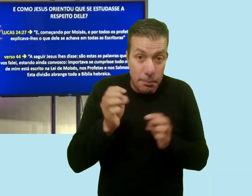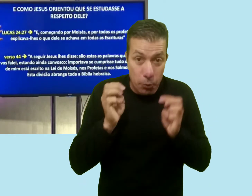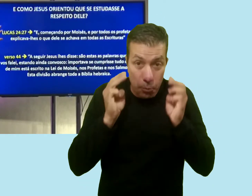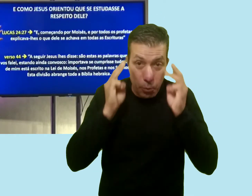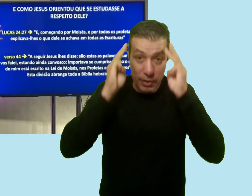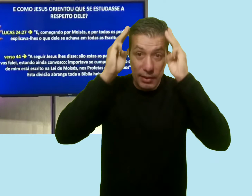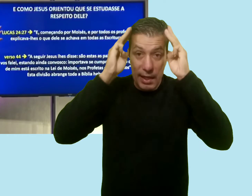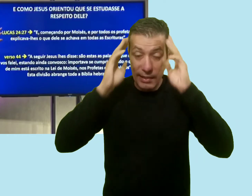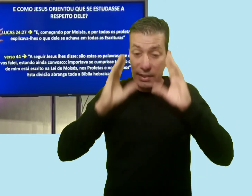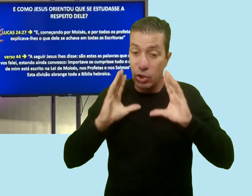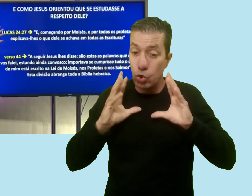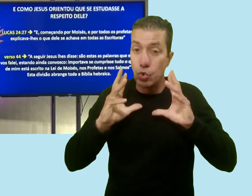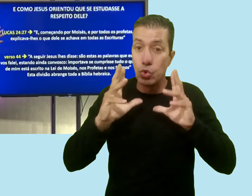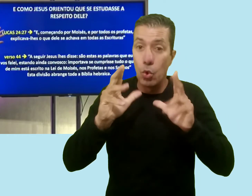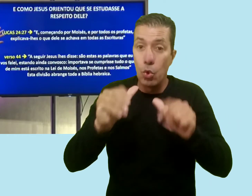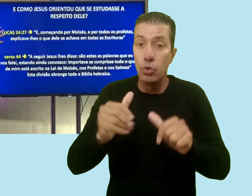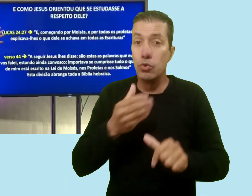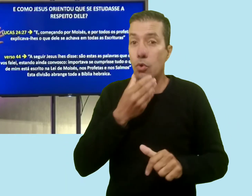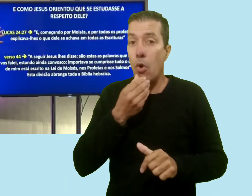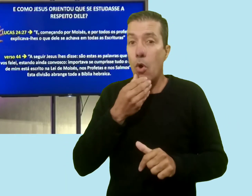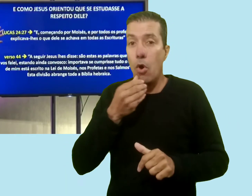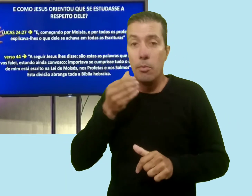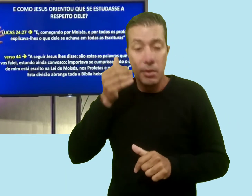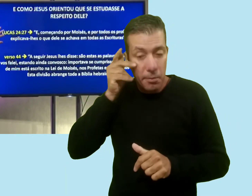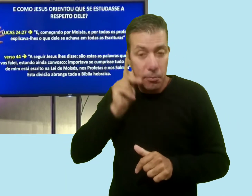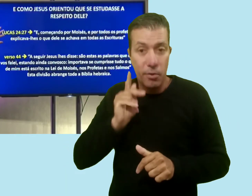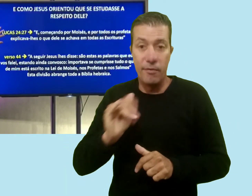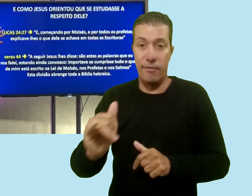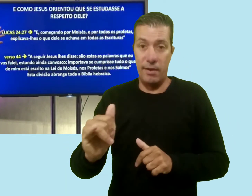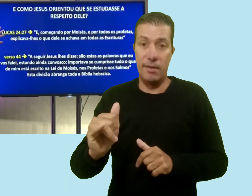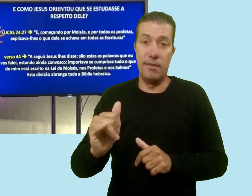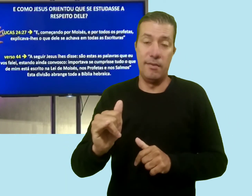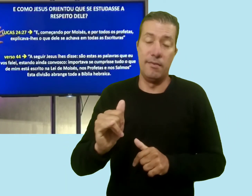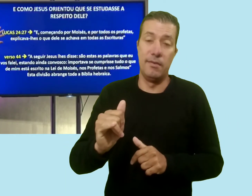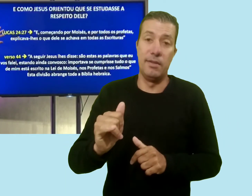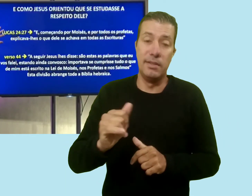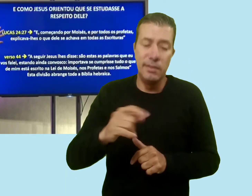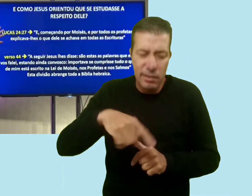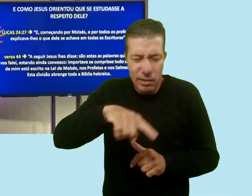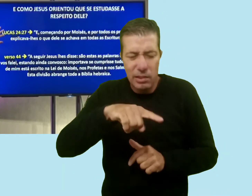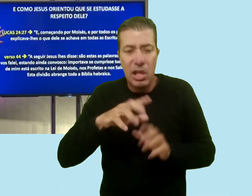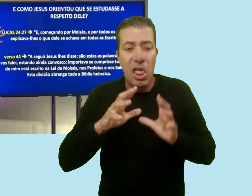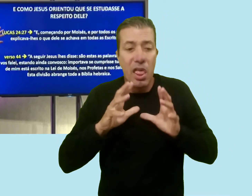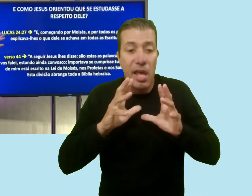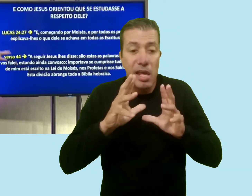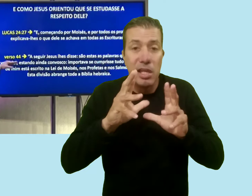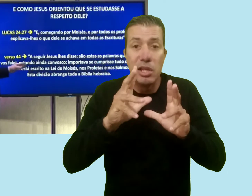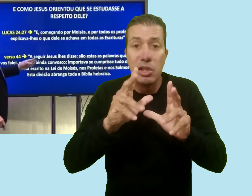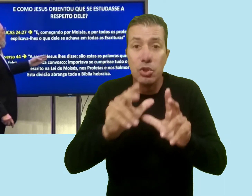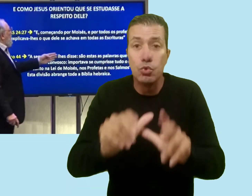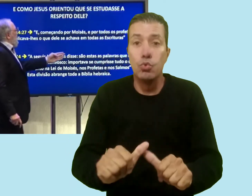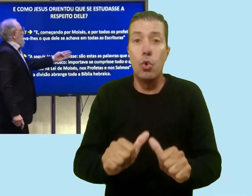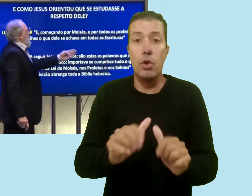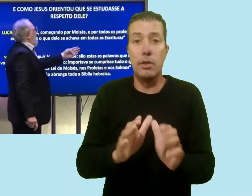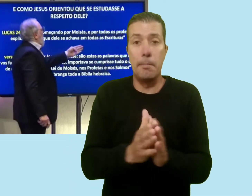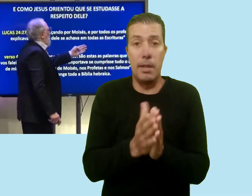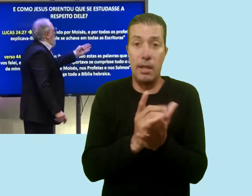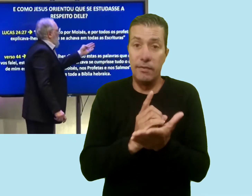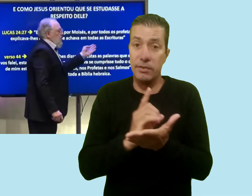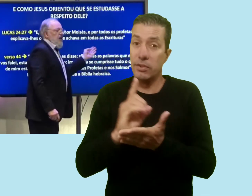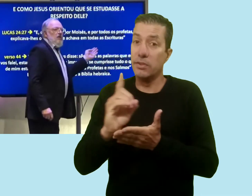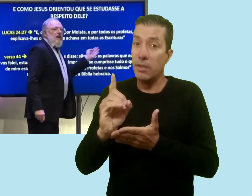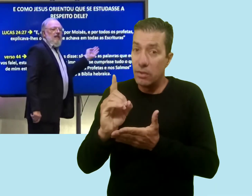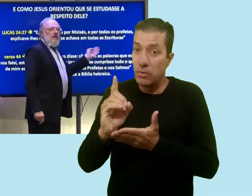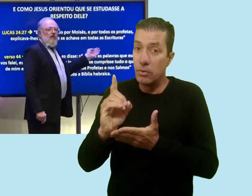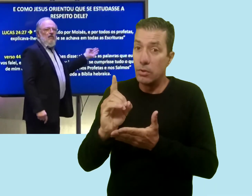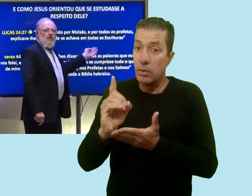por Moisés e por todos os profetas, explicava-lhes o que dele se achava em todas as Escrituras.